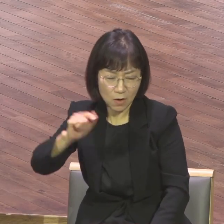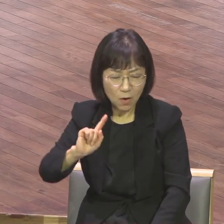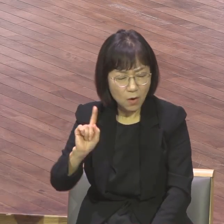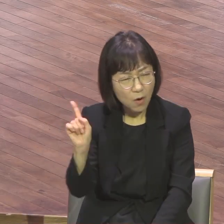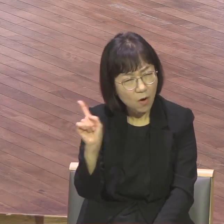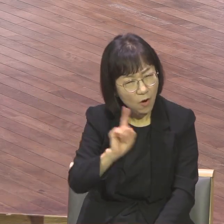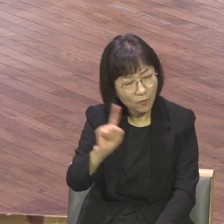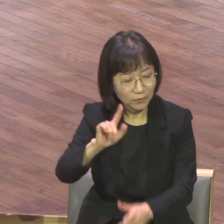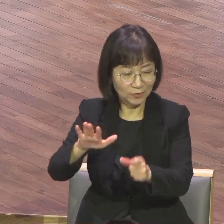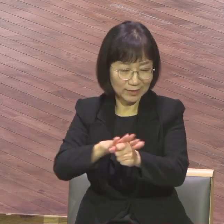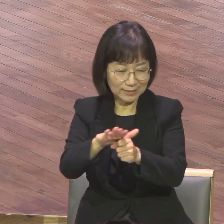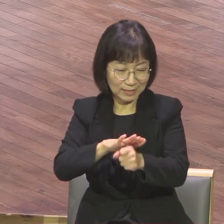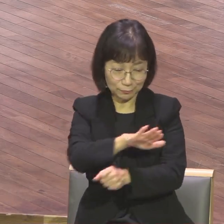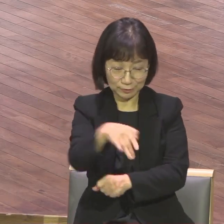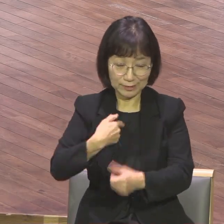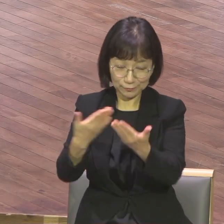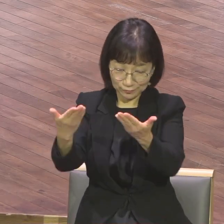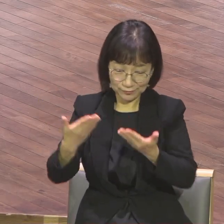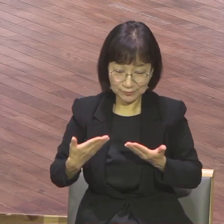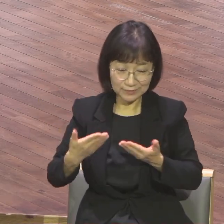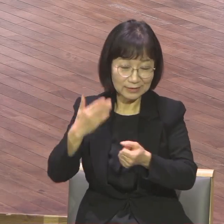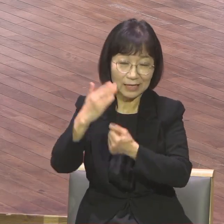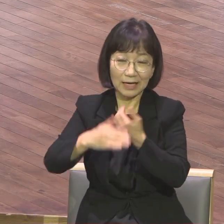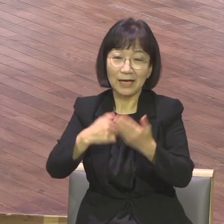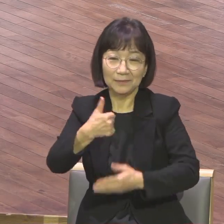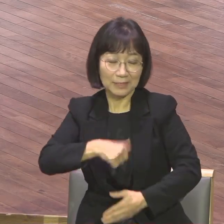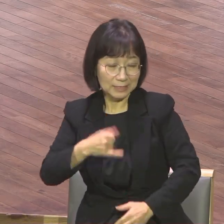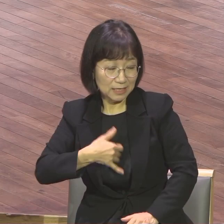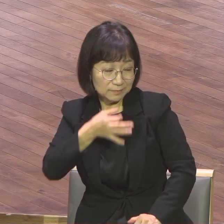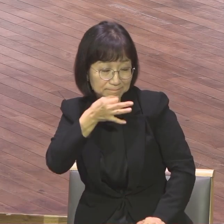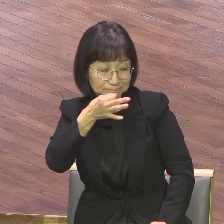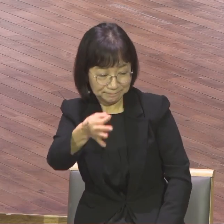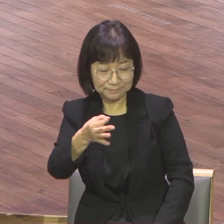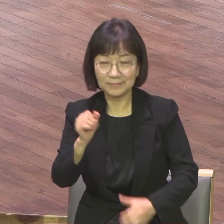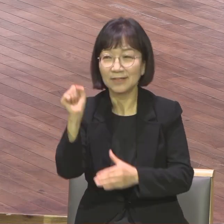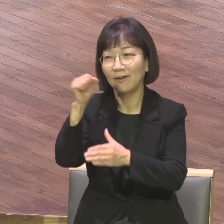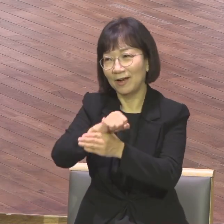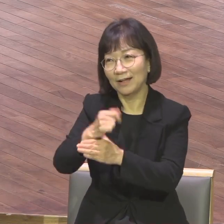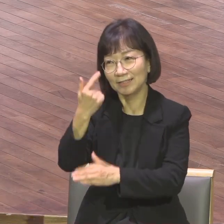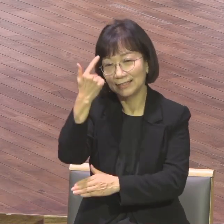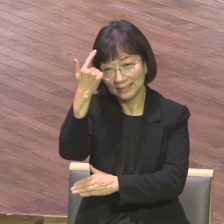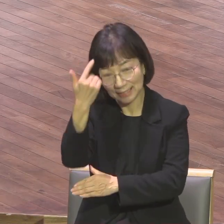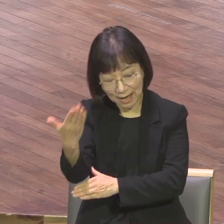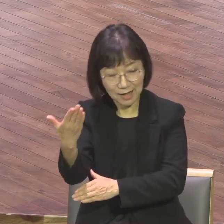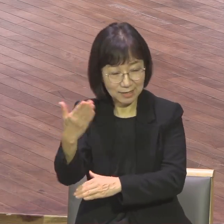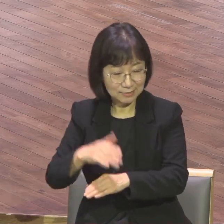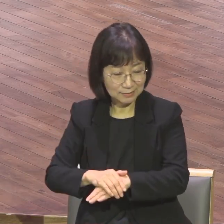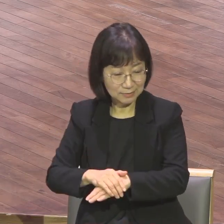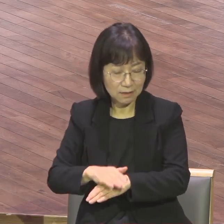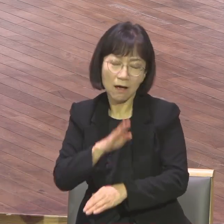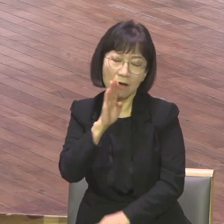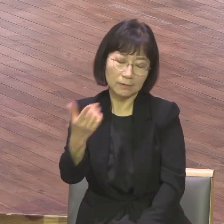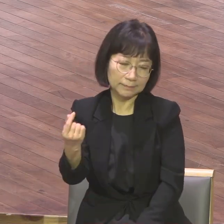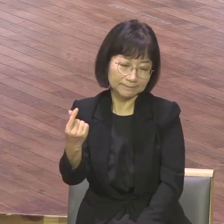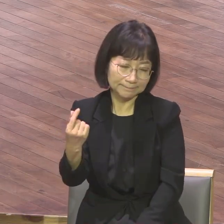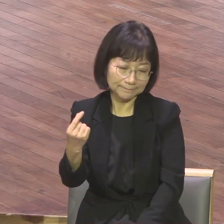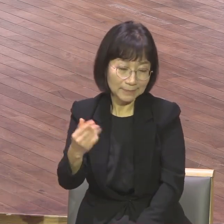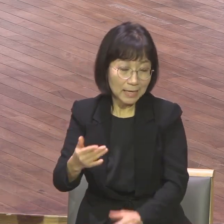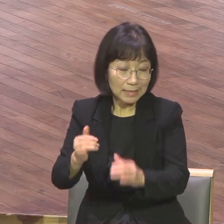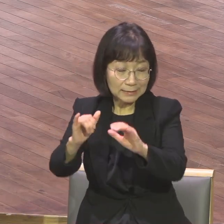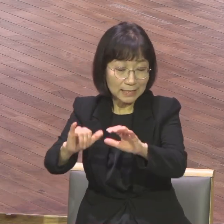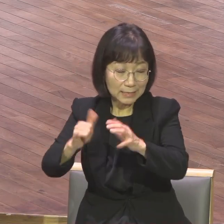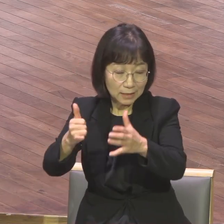어떠한 사랑을 우리에게 베푸사 하나님의 자녀라 일컬음을 받게 하셨는가 우리가 그러하도다.